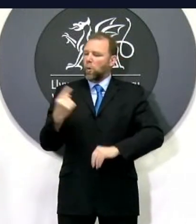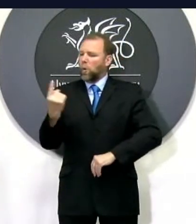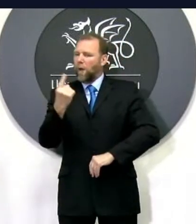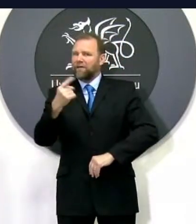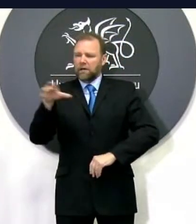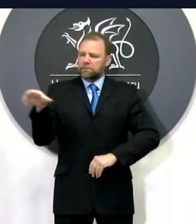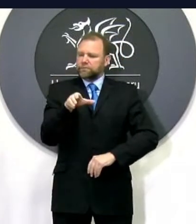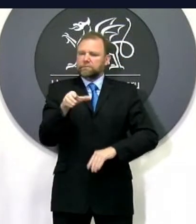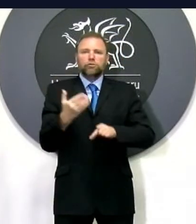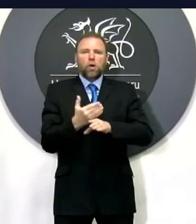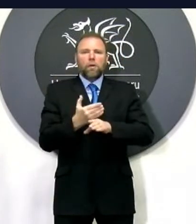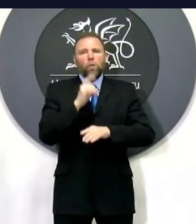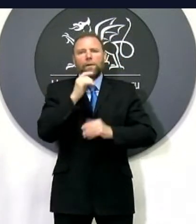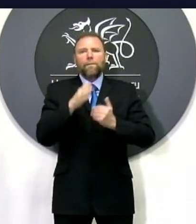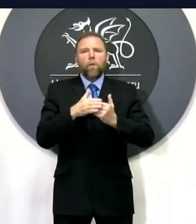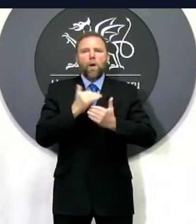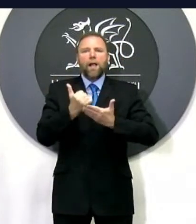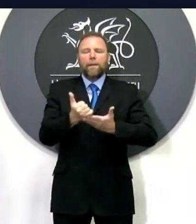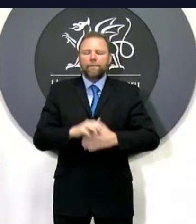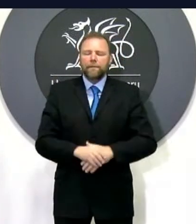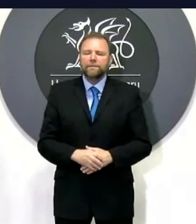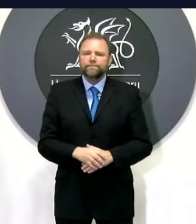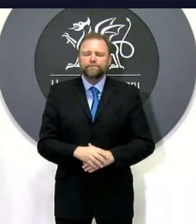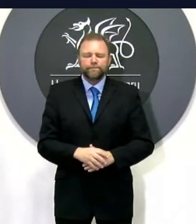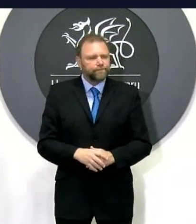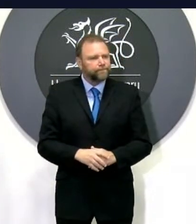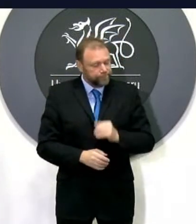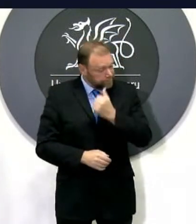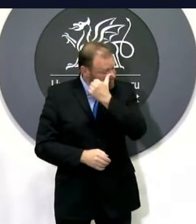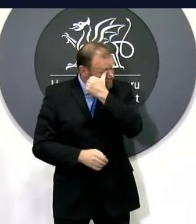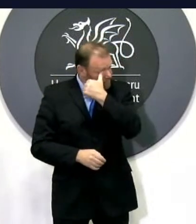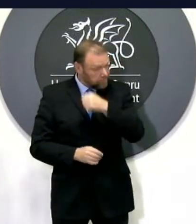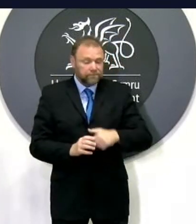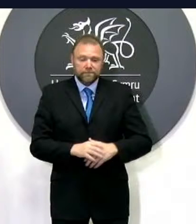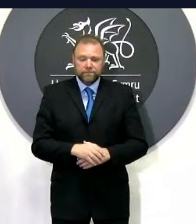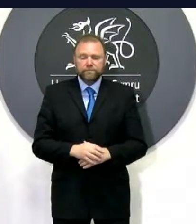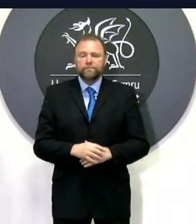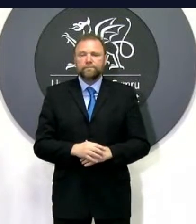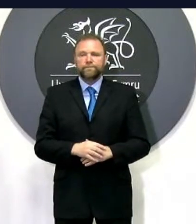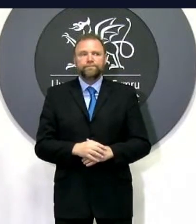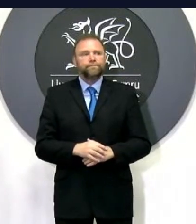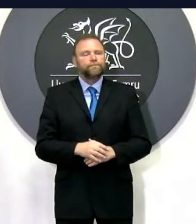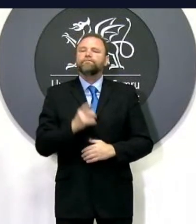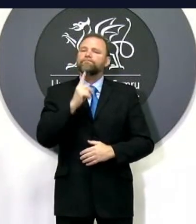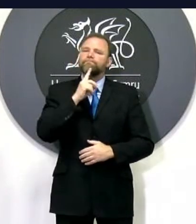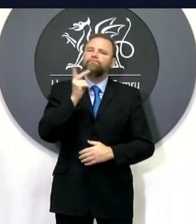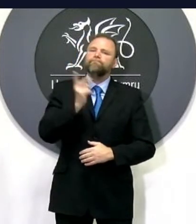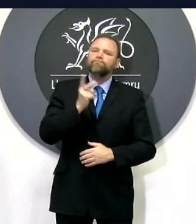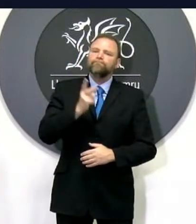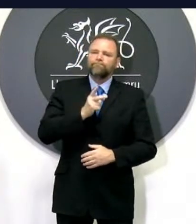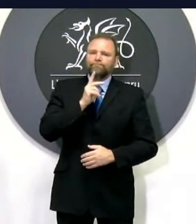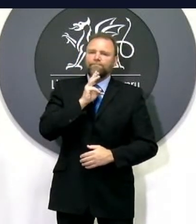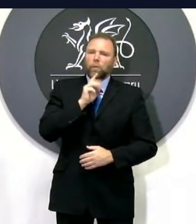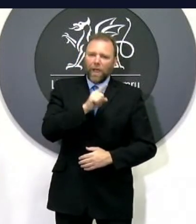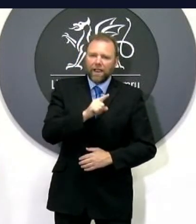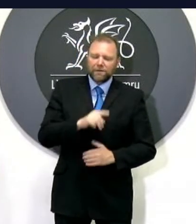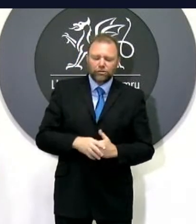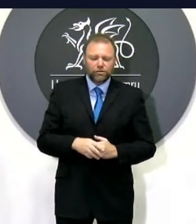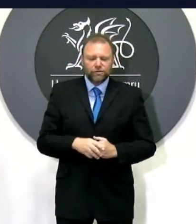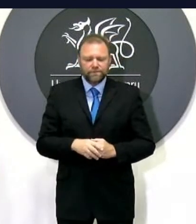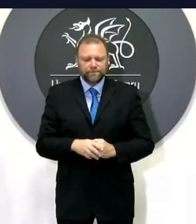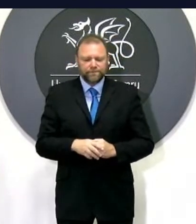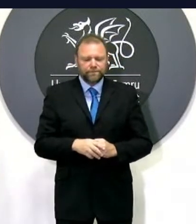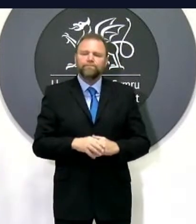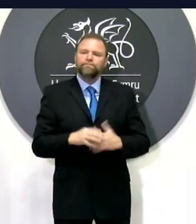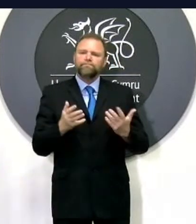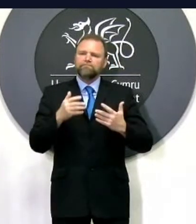way. So allai just yn fod yn glir gyda busnesau yma yng Nghymru. Mae arian